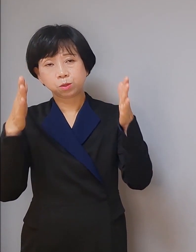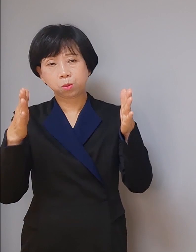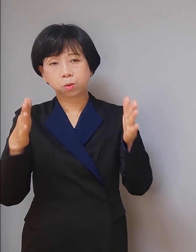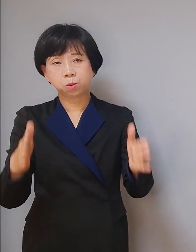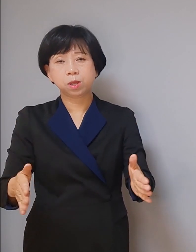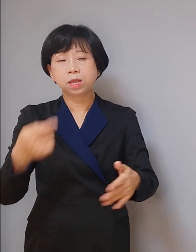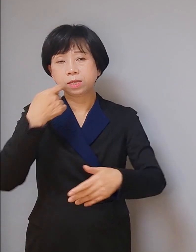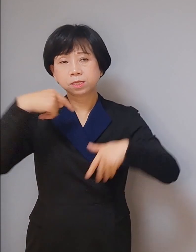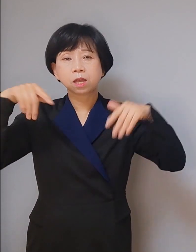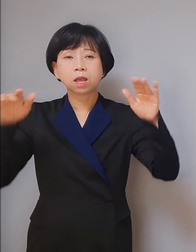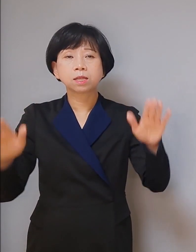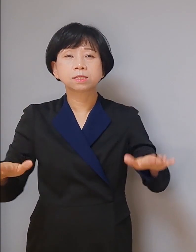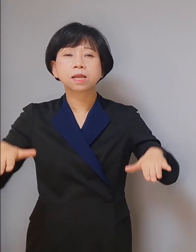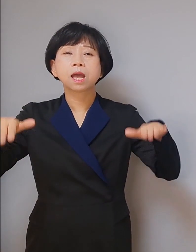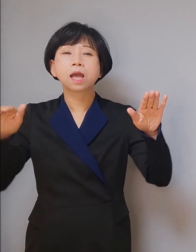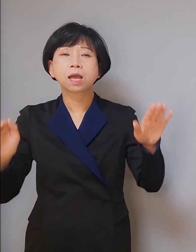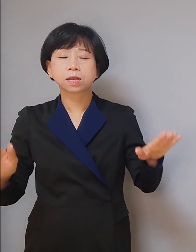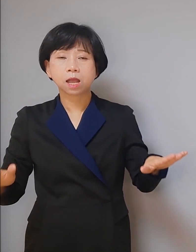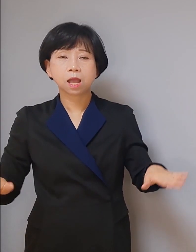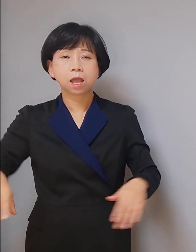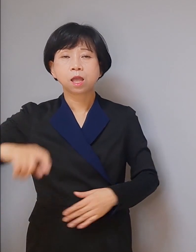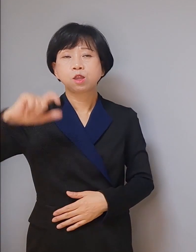잠드신 동안